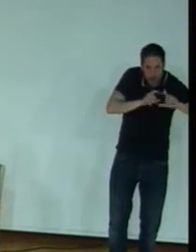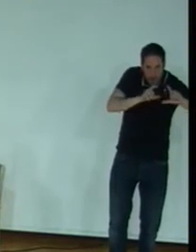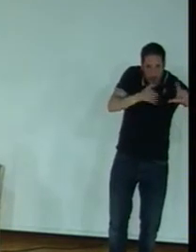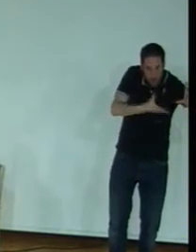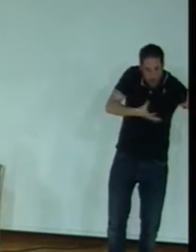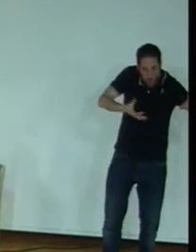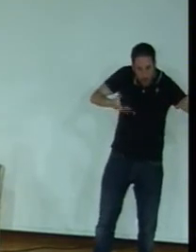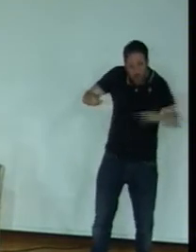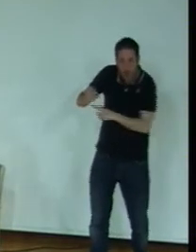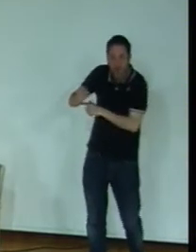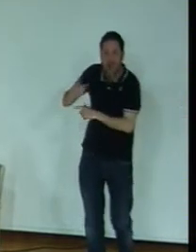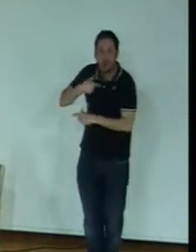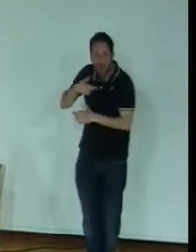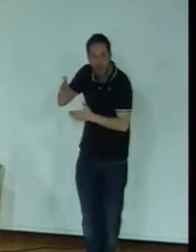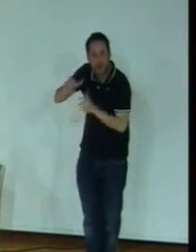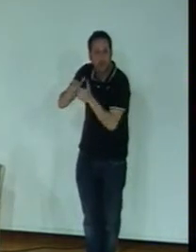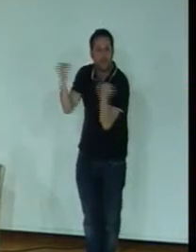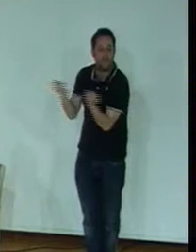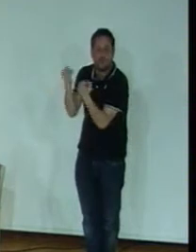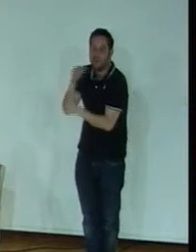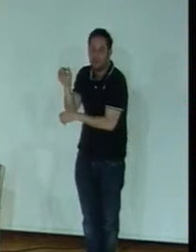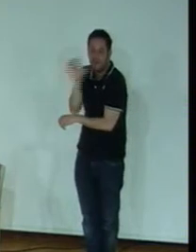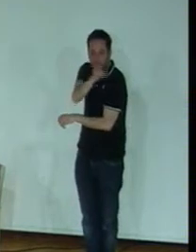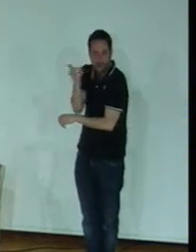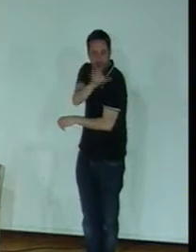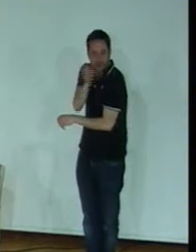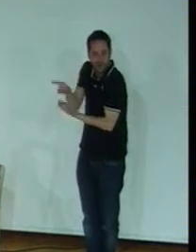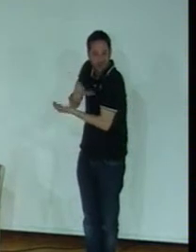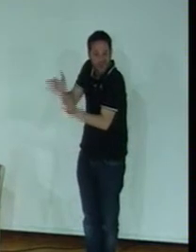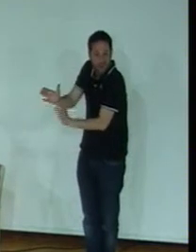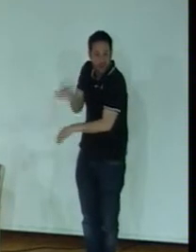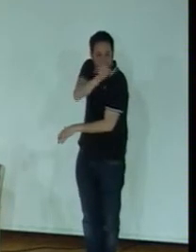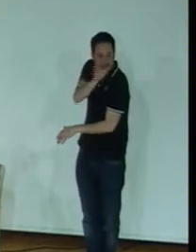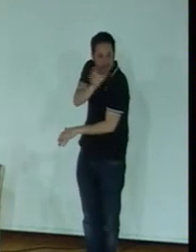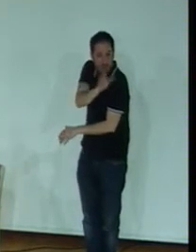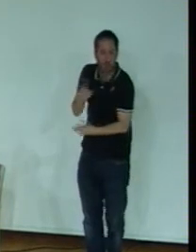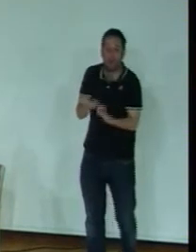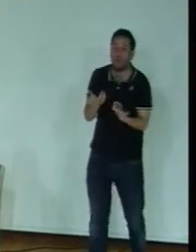le droit de vous afficher quelle publicité. C'est un peu comme les pétroliers qui circulent